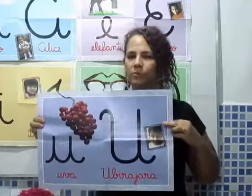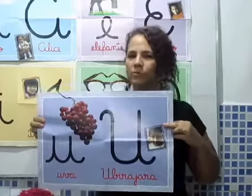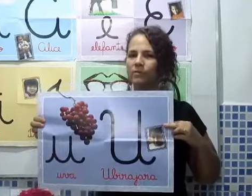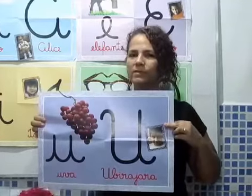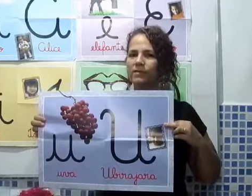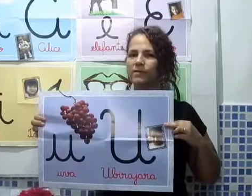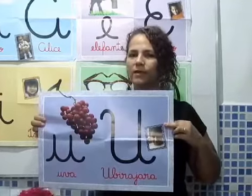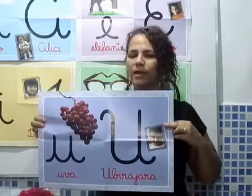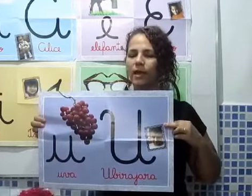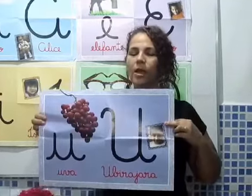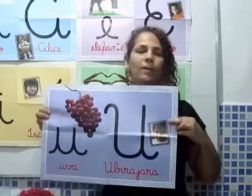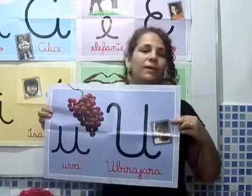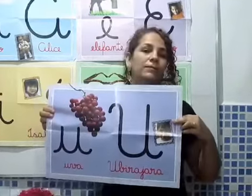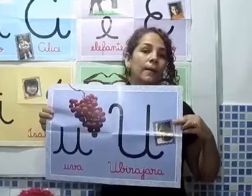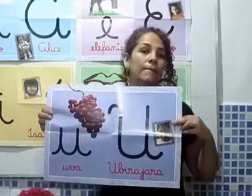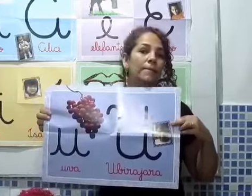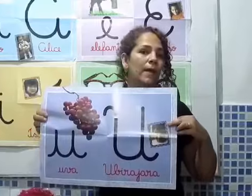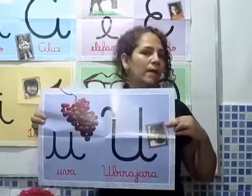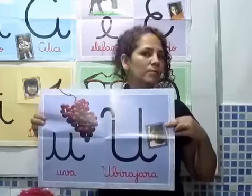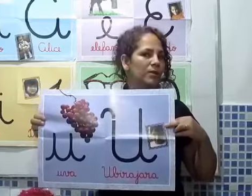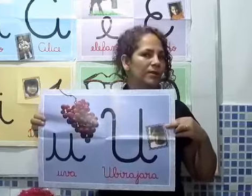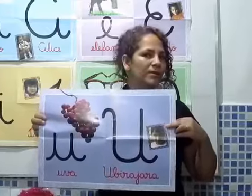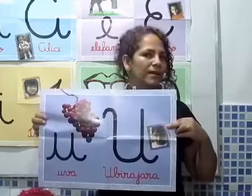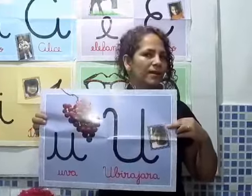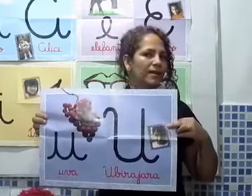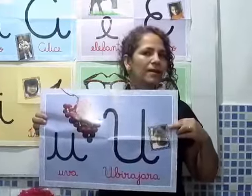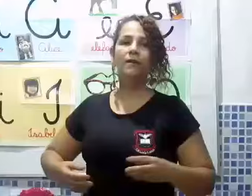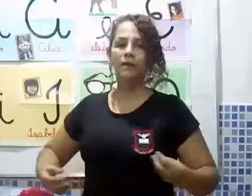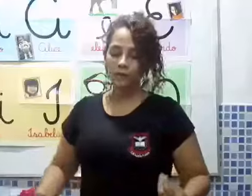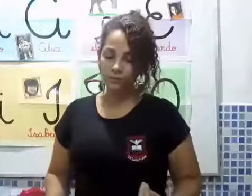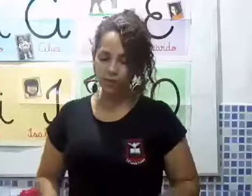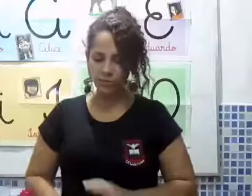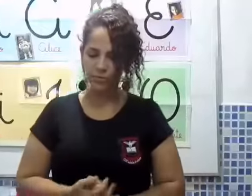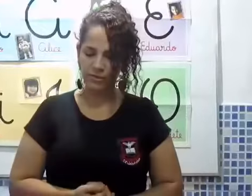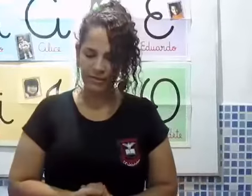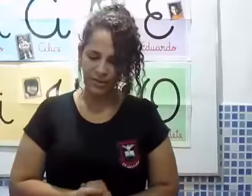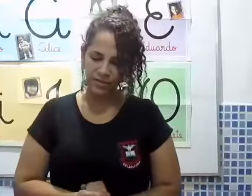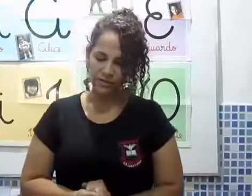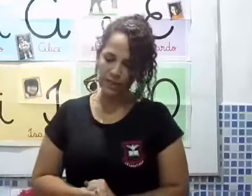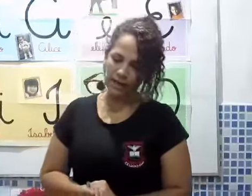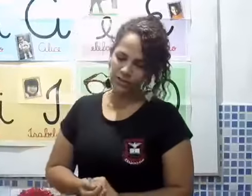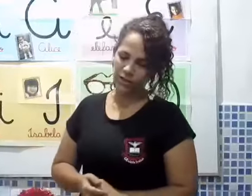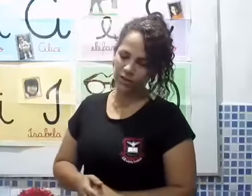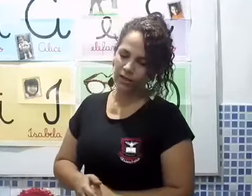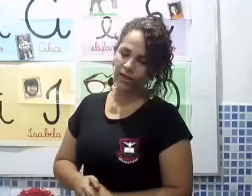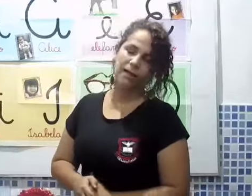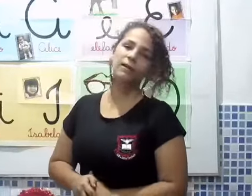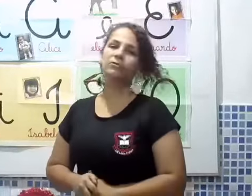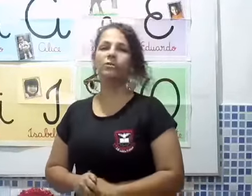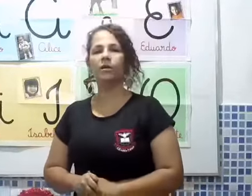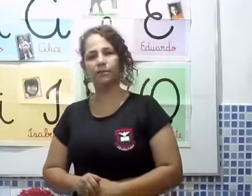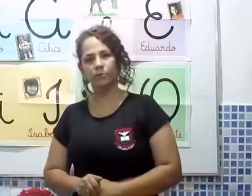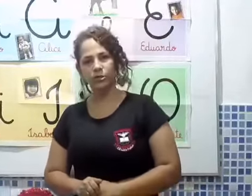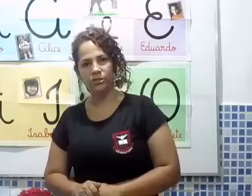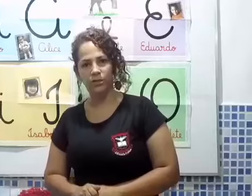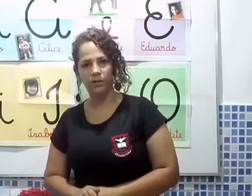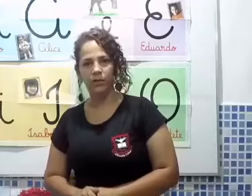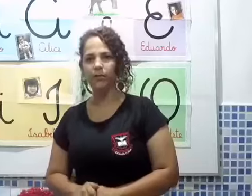por vocês, ok? Uma letrinha bem bonita. Nós vamos fazer a atividade do nosso apostila, que